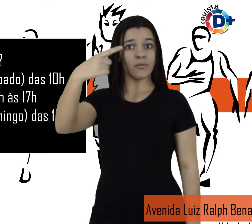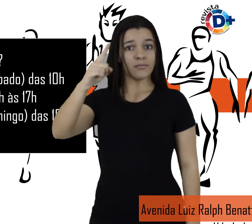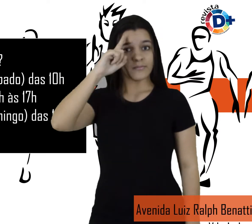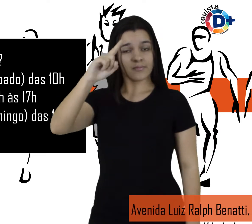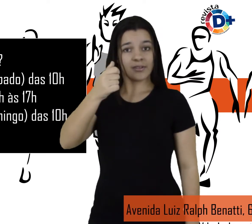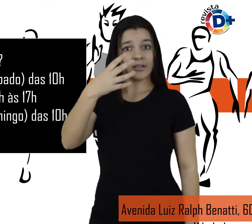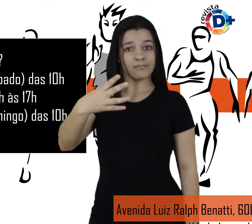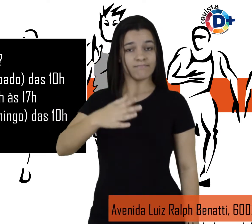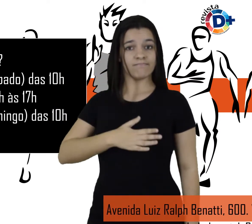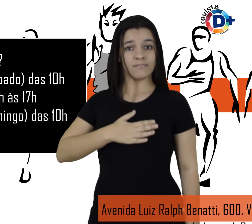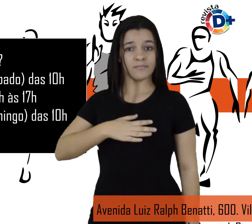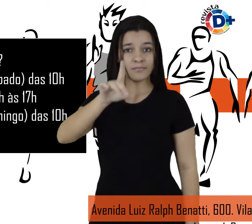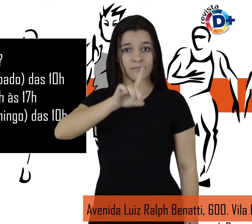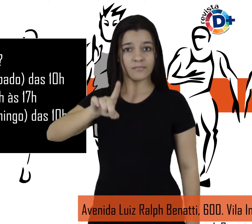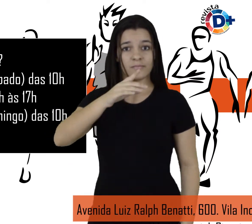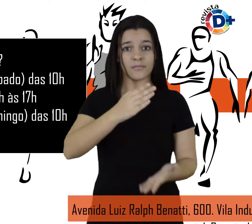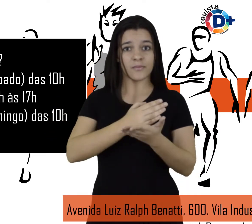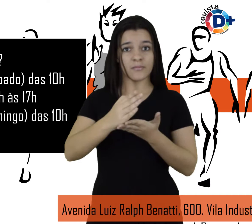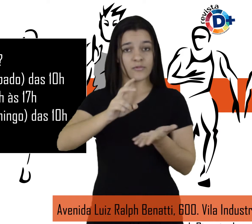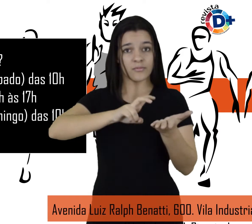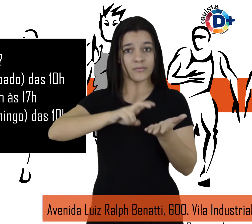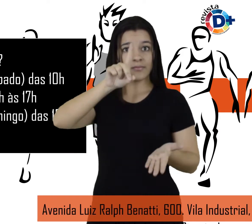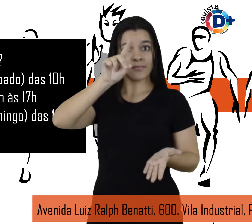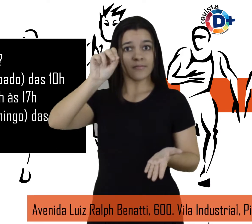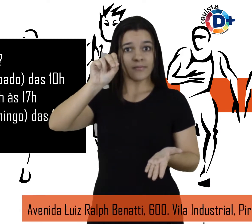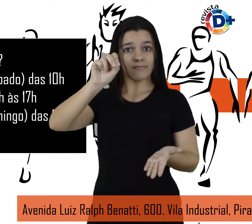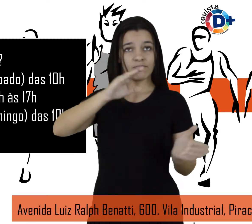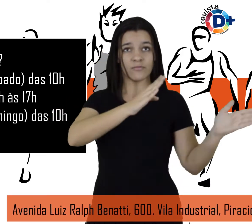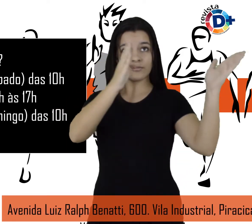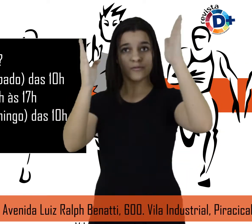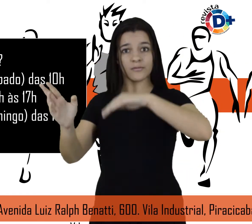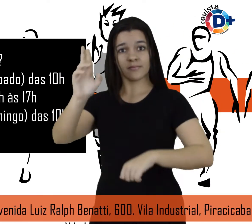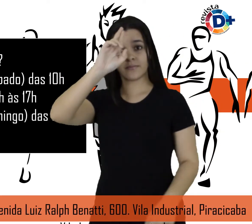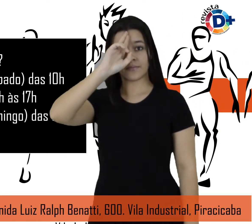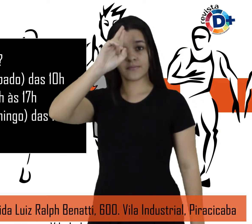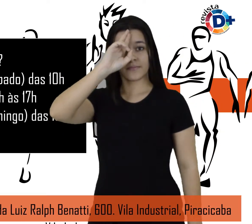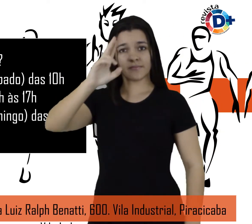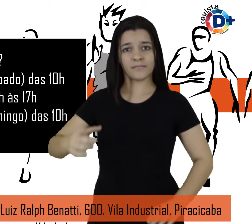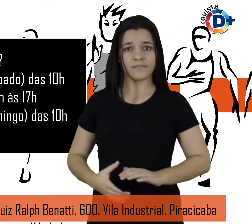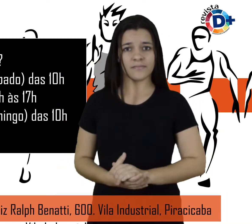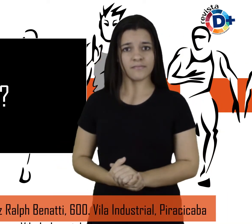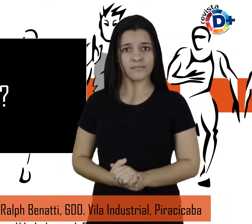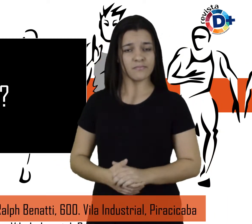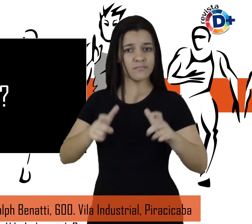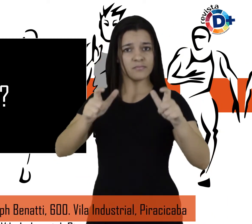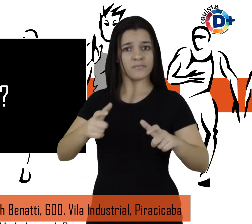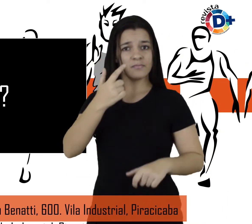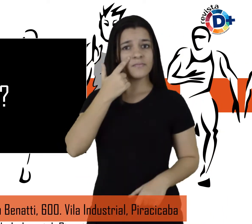agosto, domingo, das 10 horas da manhã ao meio-dia. Onde?